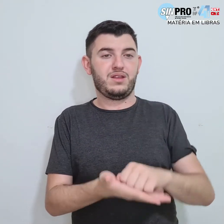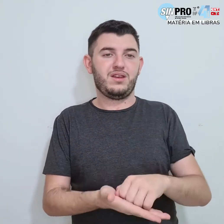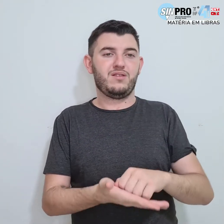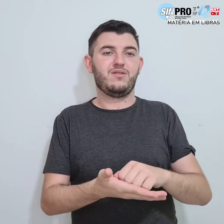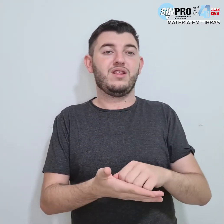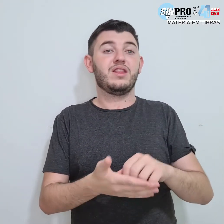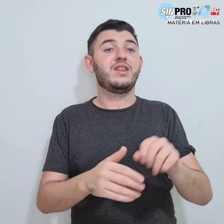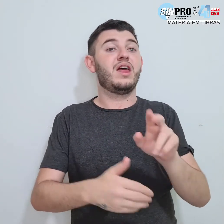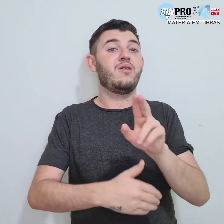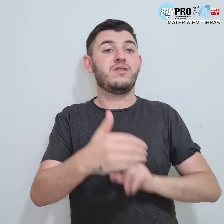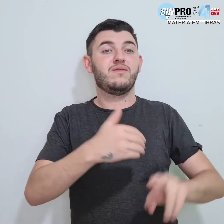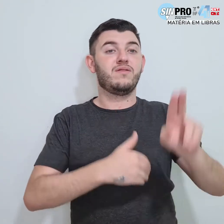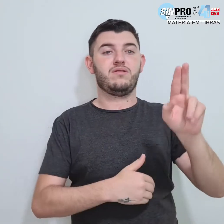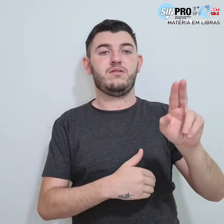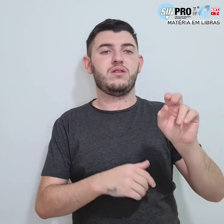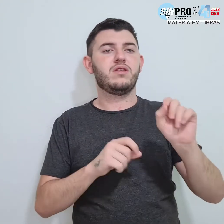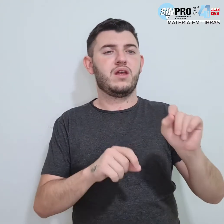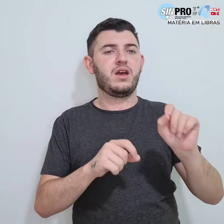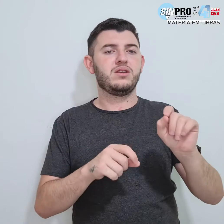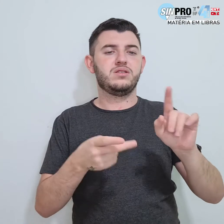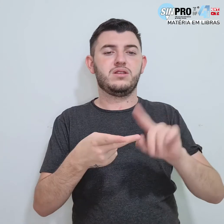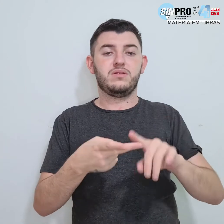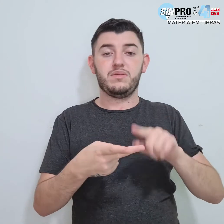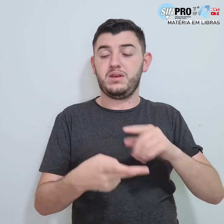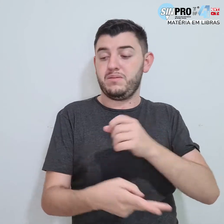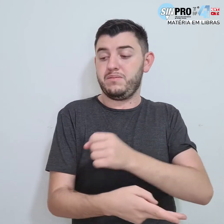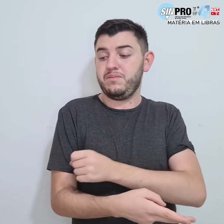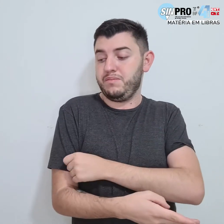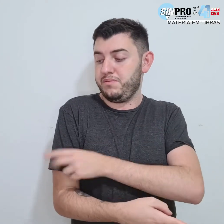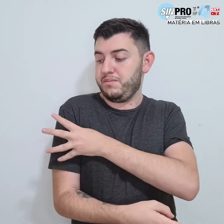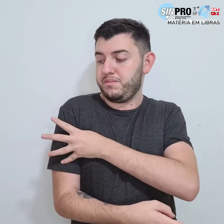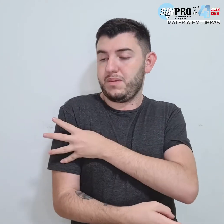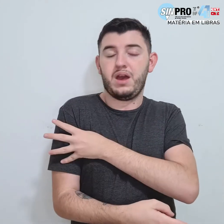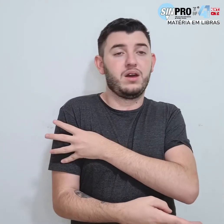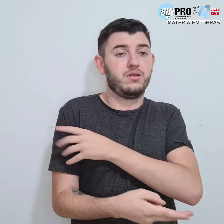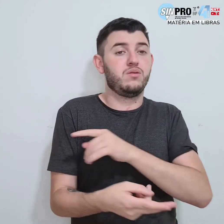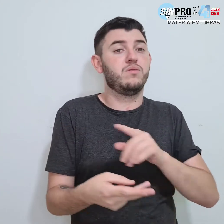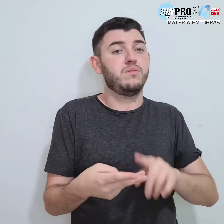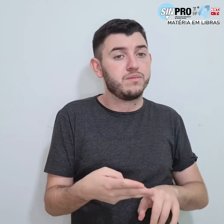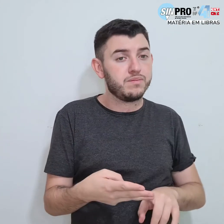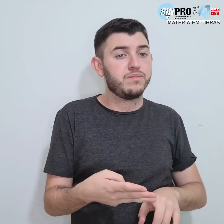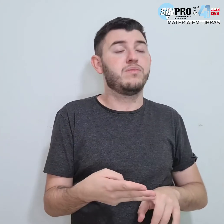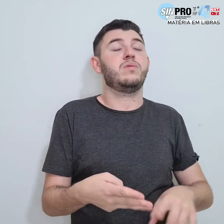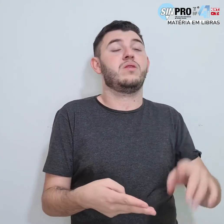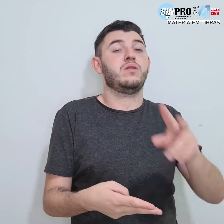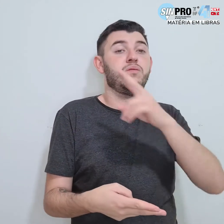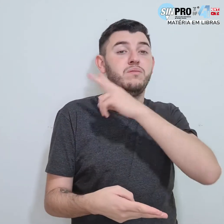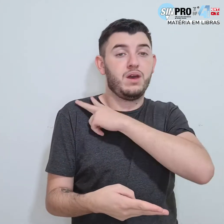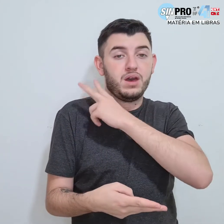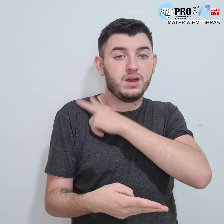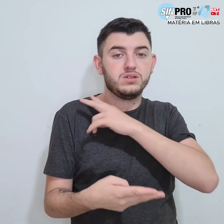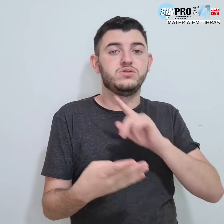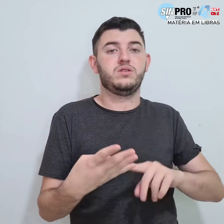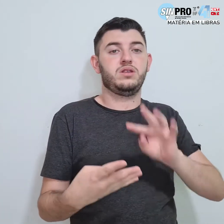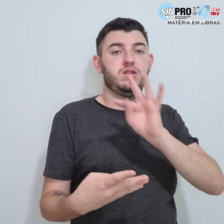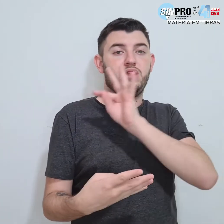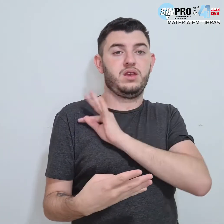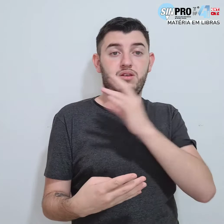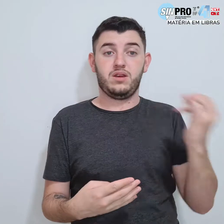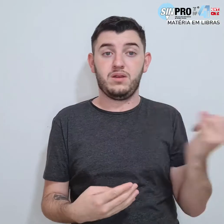tanto inicial como primário, médio ou técnico. Isso também é relevante em um momento de pandemia e tem a ver